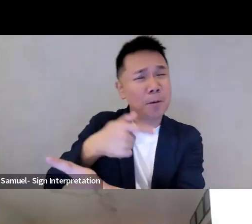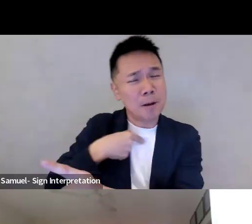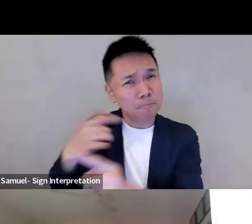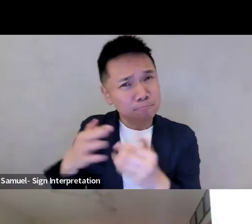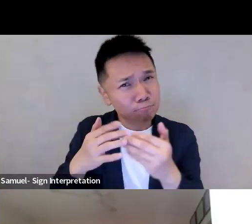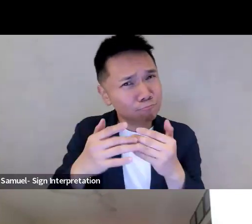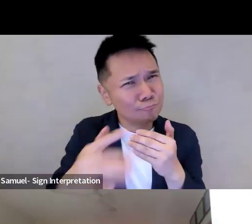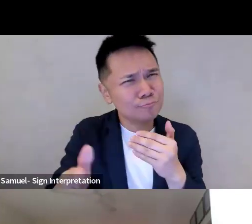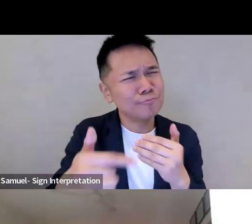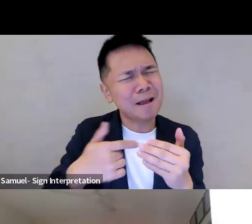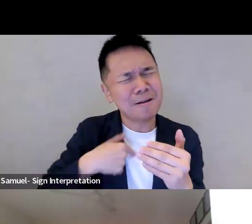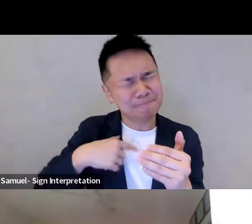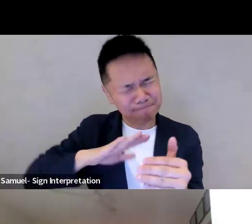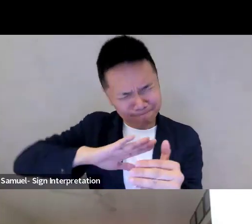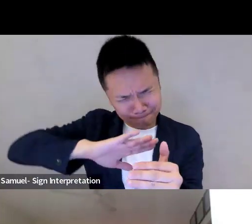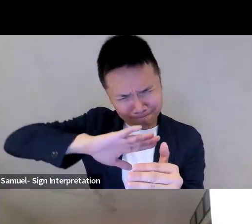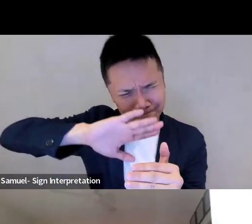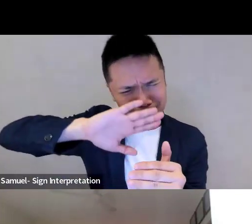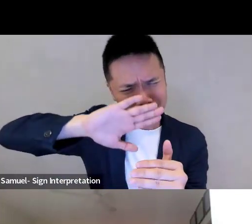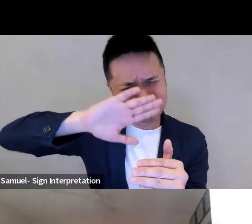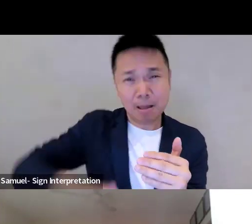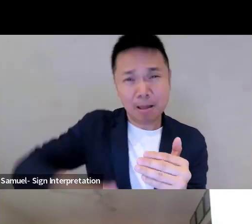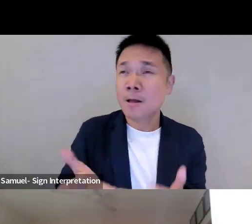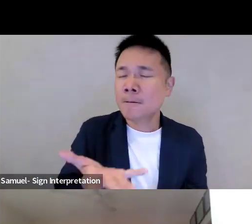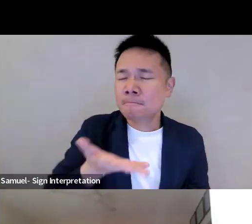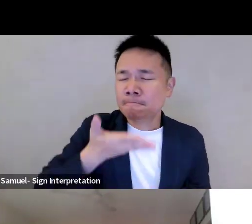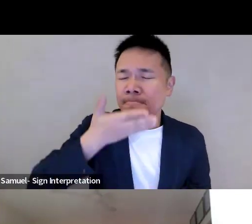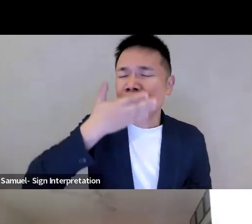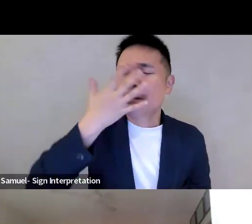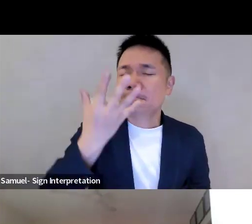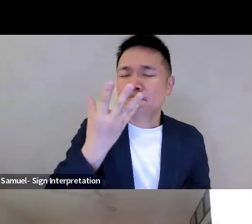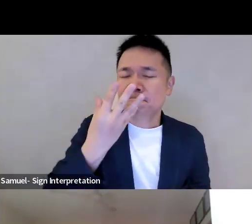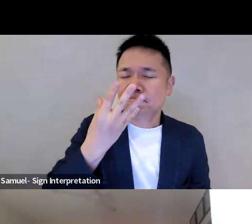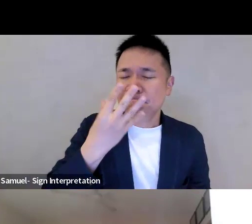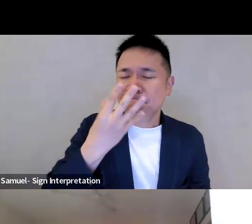谢你跟我一起抗战。我会